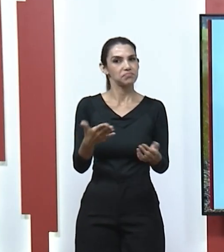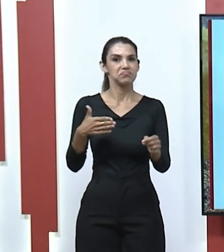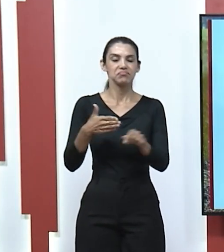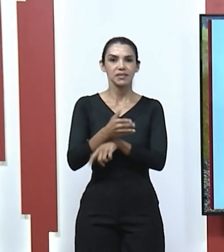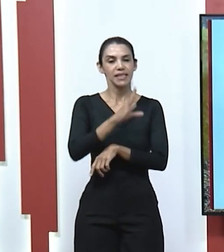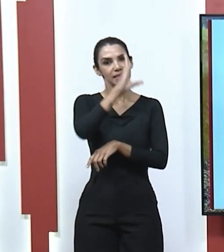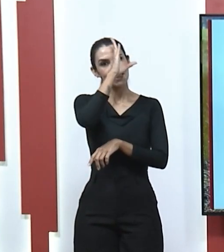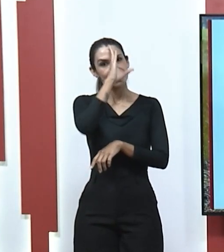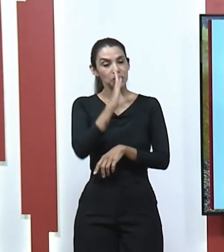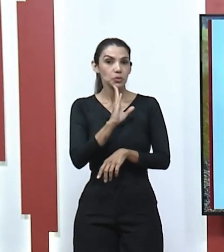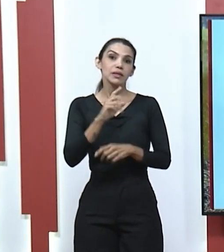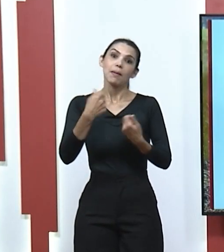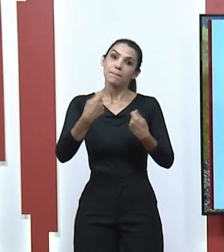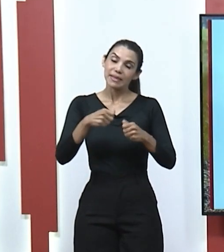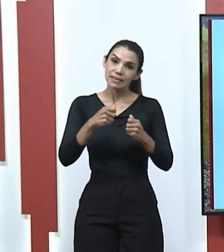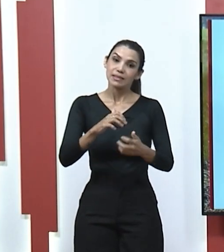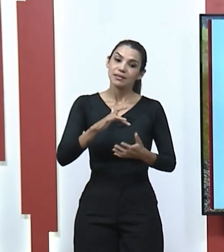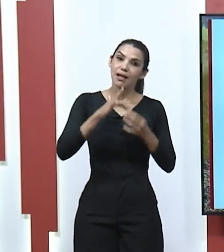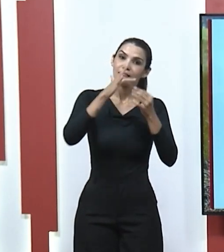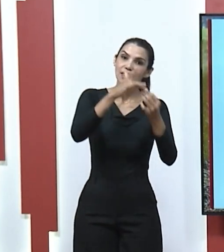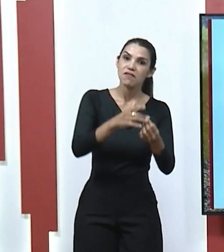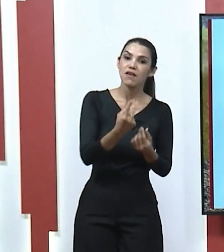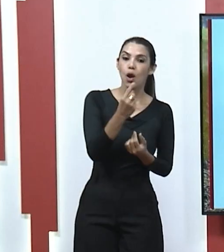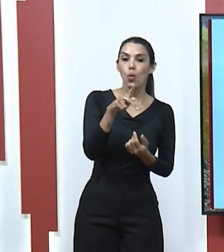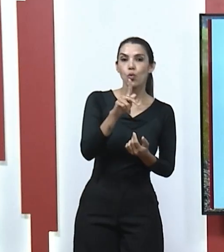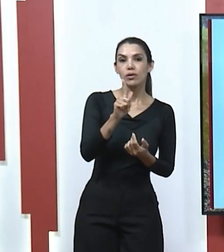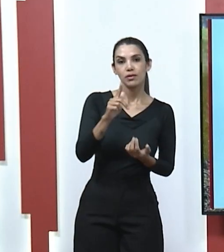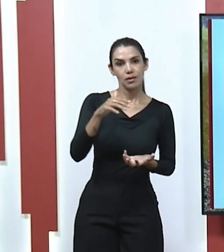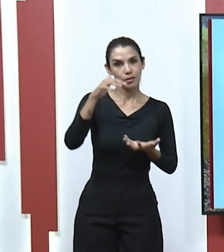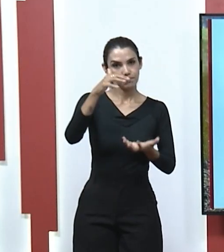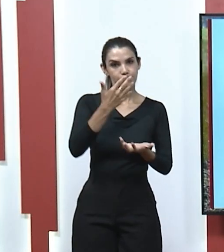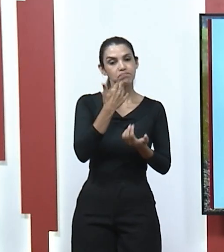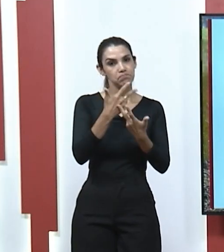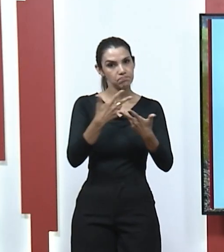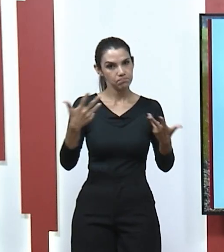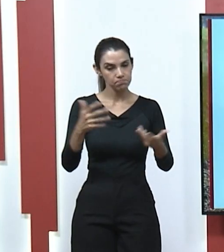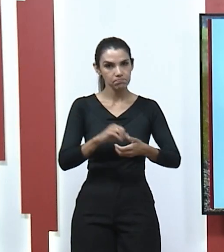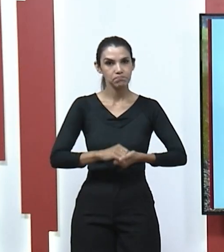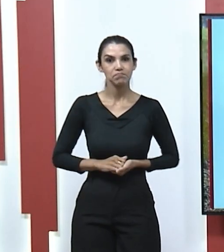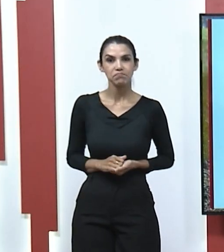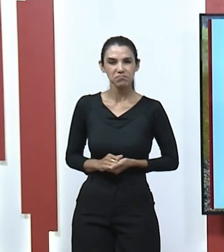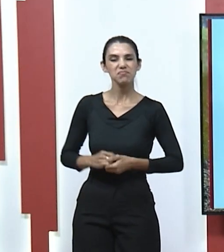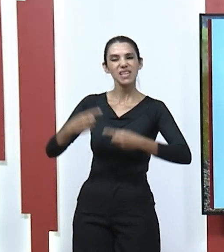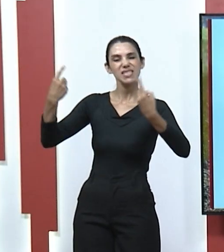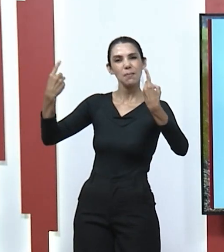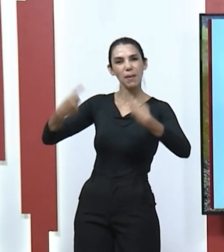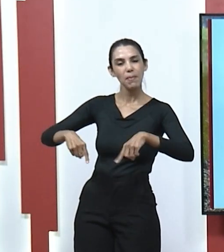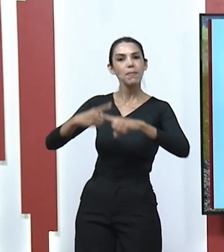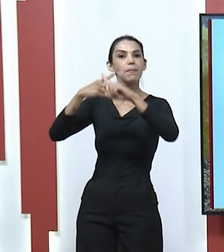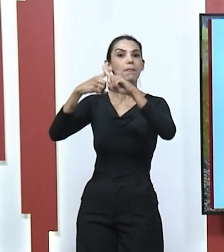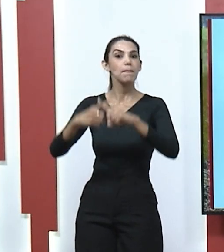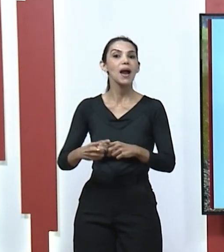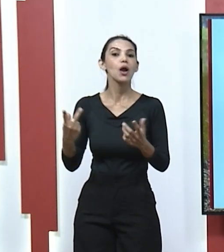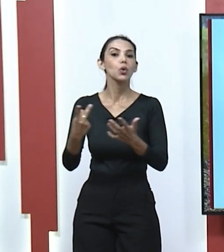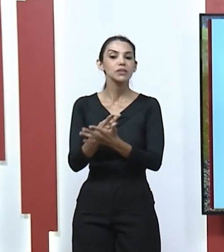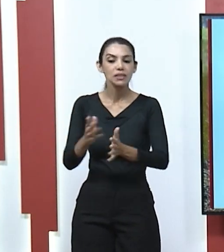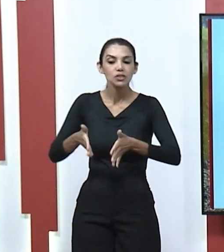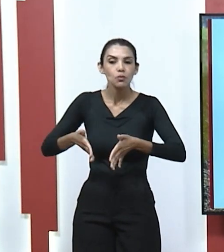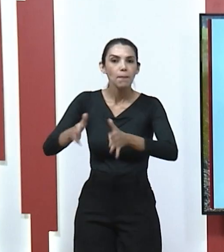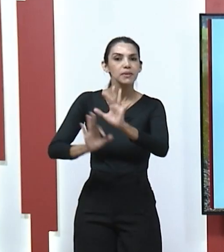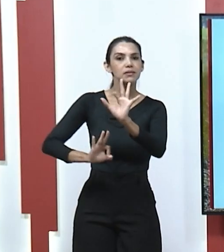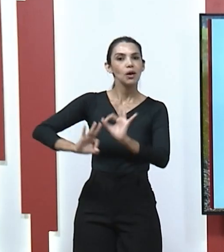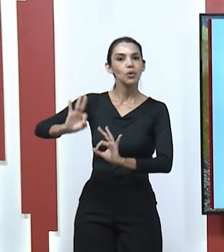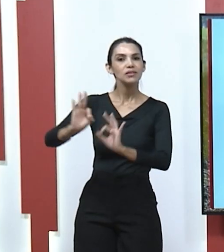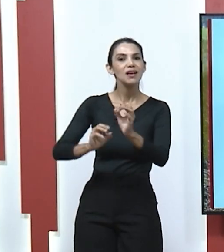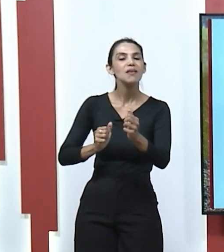a doação de 1 quilo de alimento não perecível. As provas serão realizadas em uma pista montada